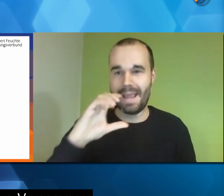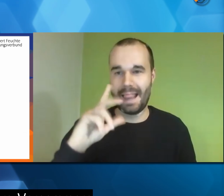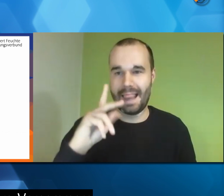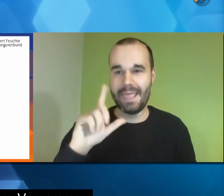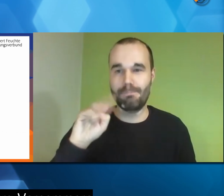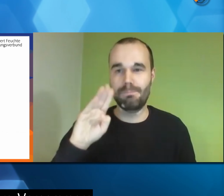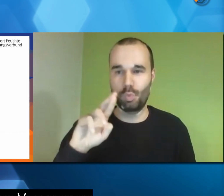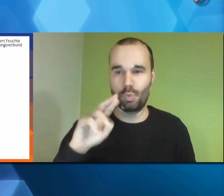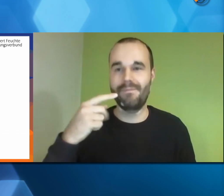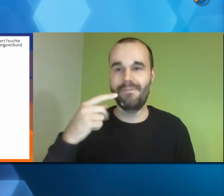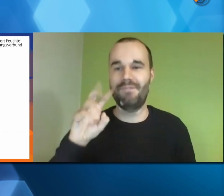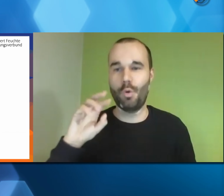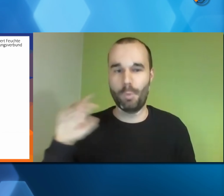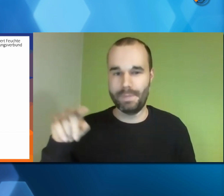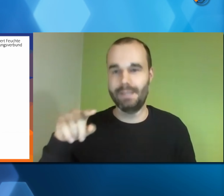Mecklenburg-Vorpommern